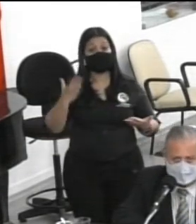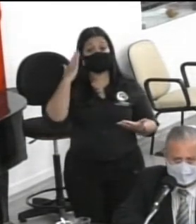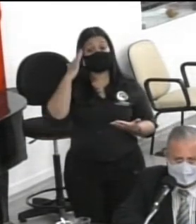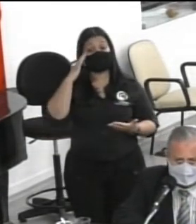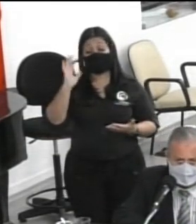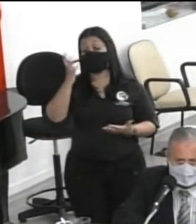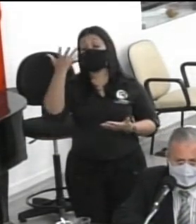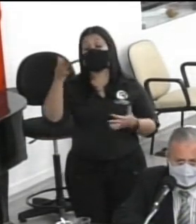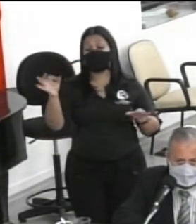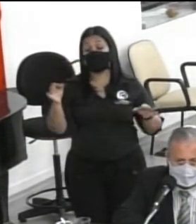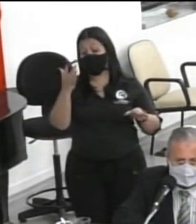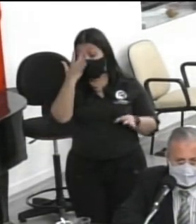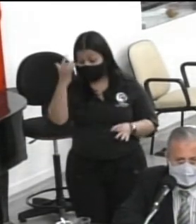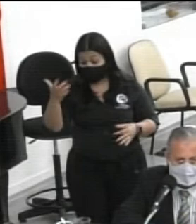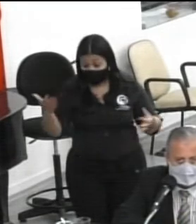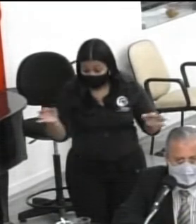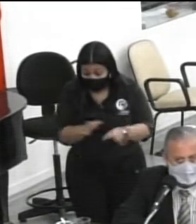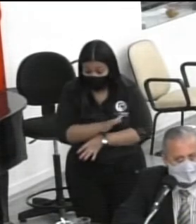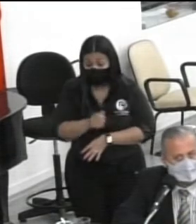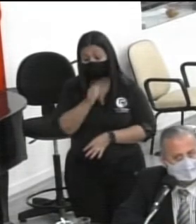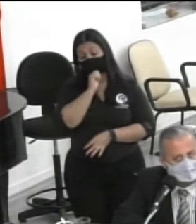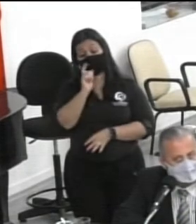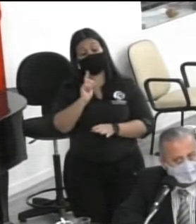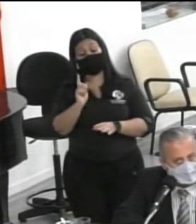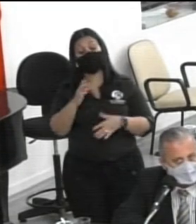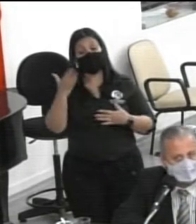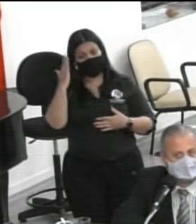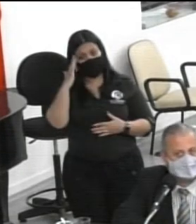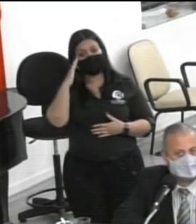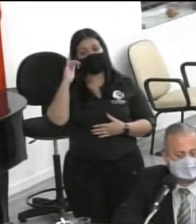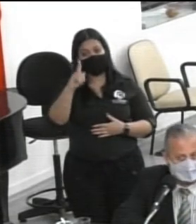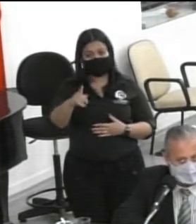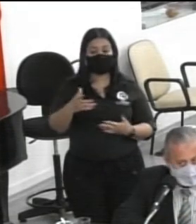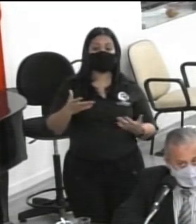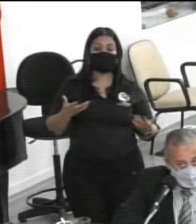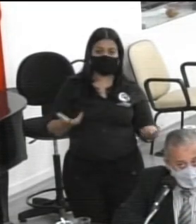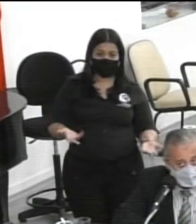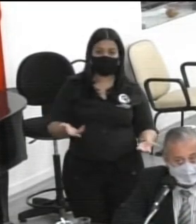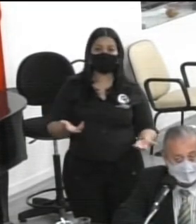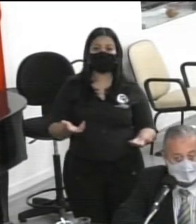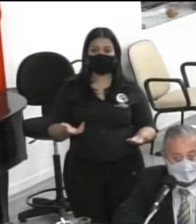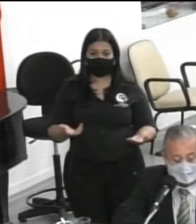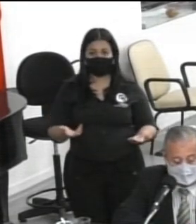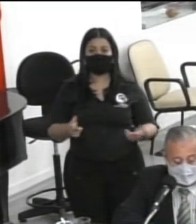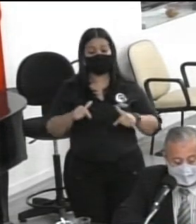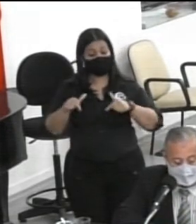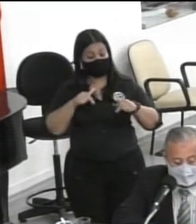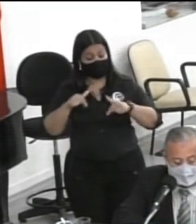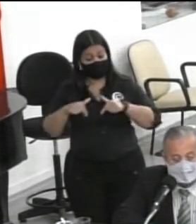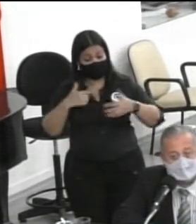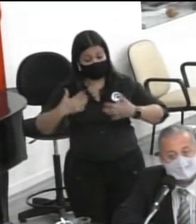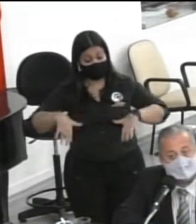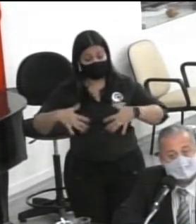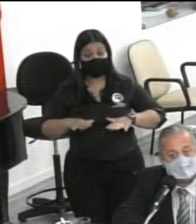dia, certo? Eu sei que você é incansável, eu sei que você trabalha muito, e as pessoas às vezes